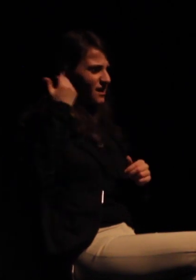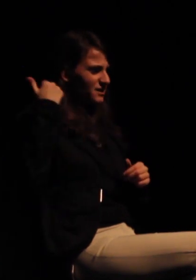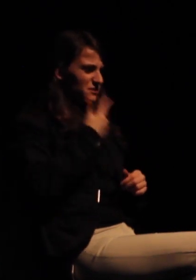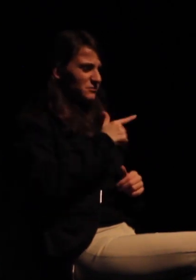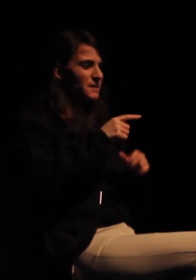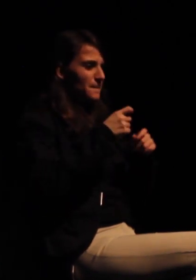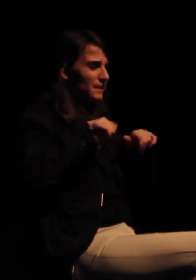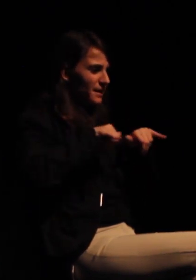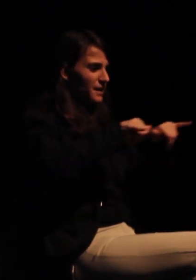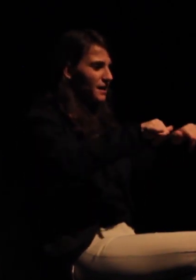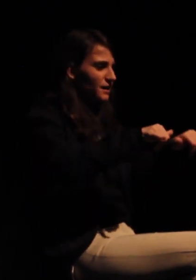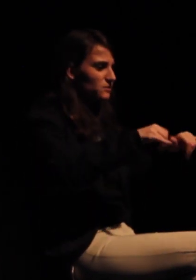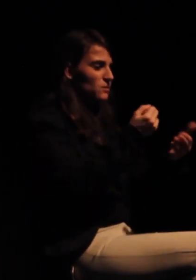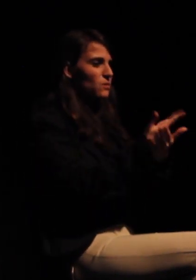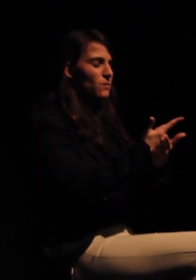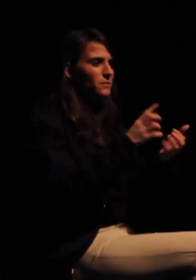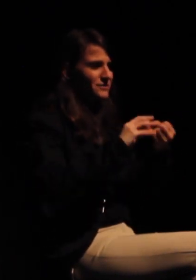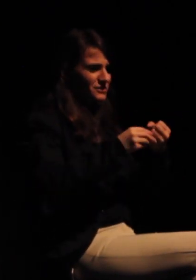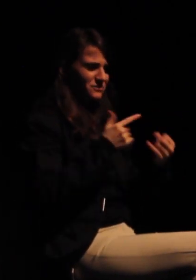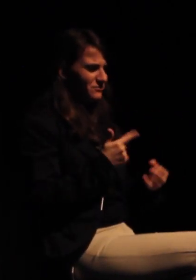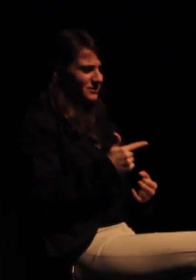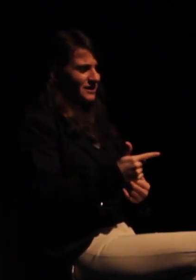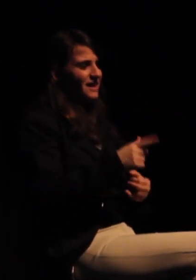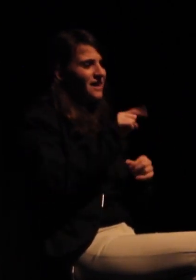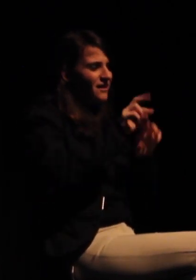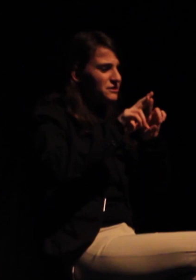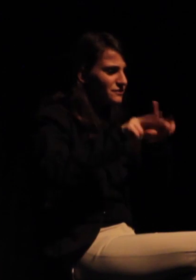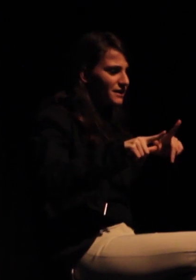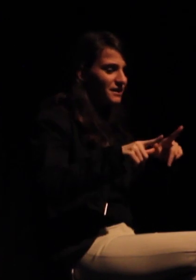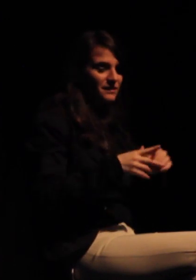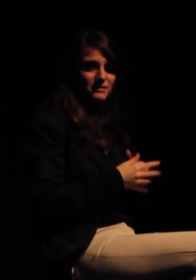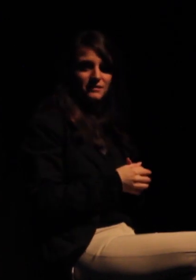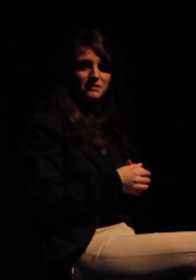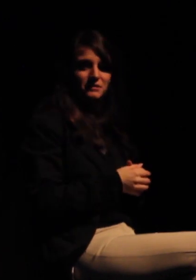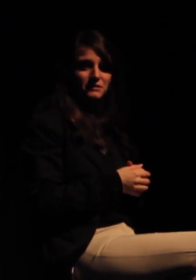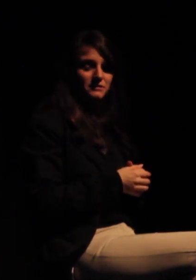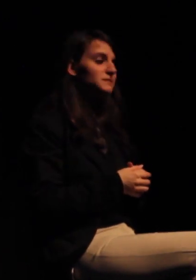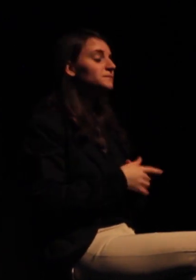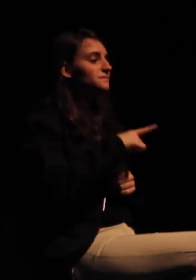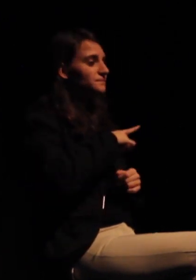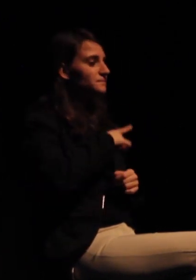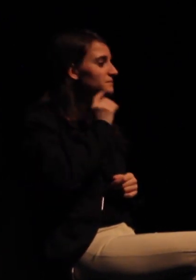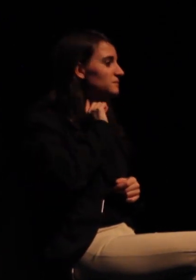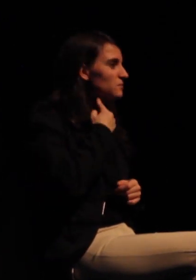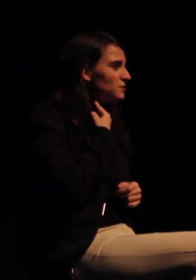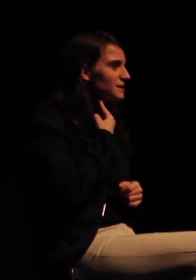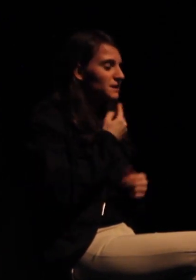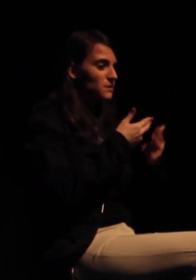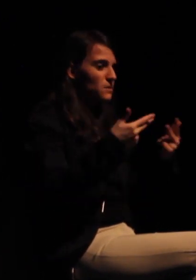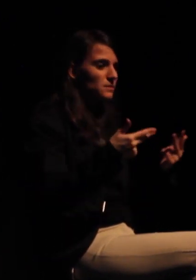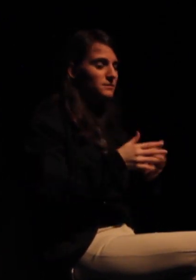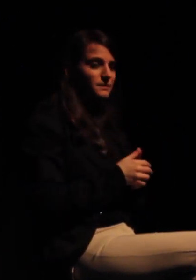existia supermercado. Você ia na venda, comprava o feijão e ele vinha ainda com aquelas impurezas das coisas. Então cada